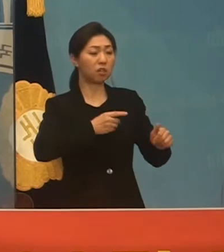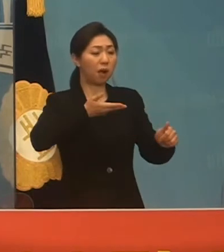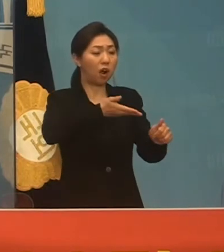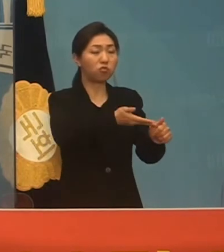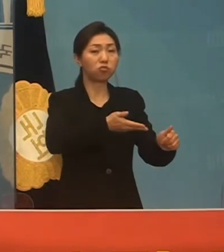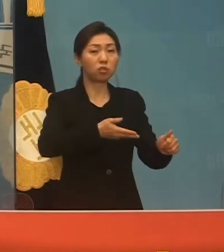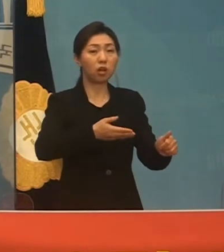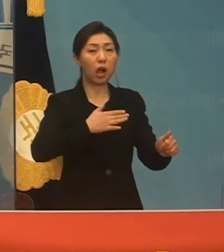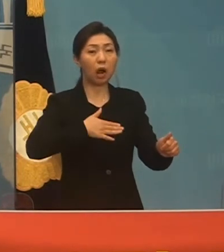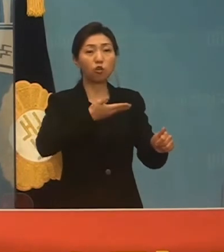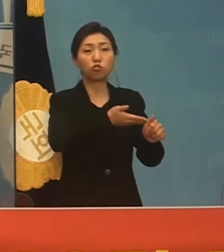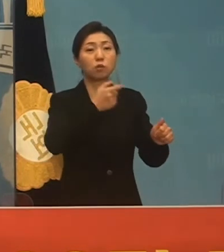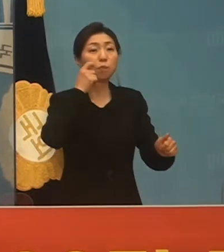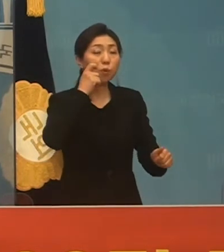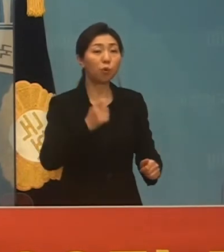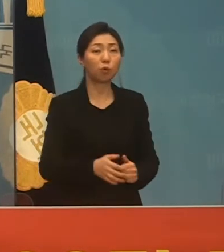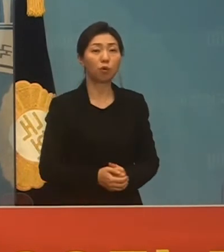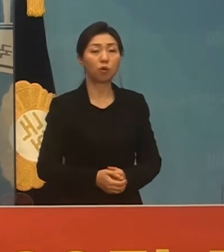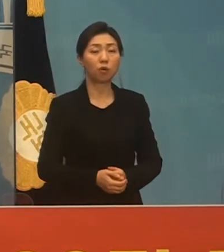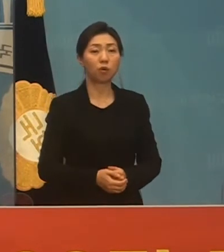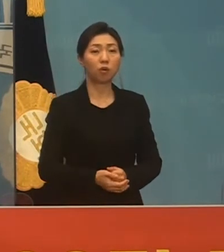수 없게